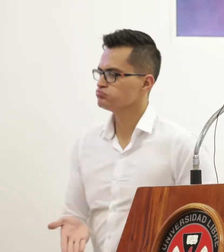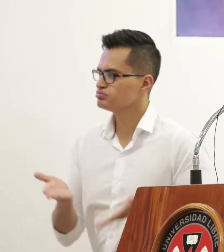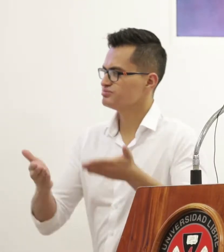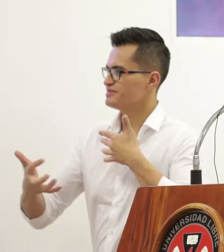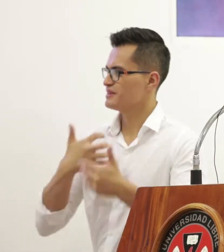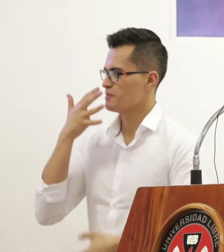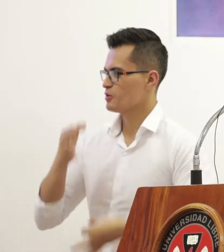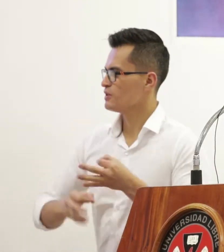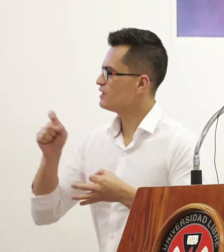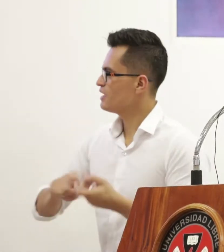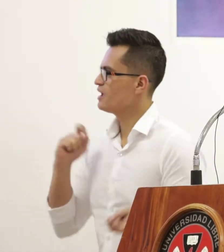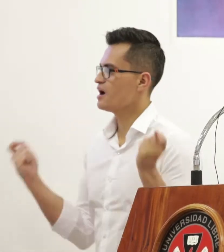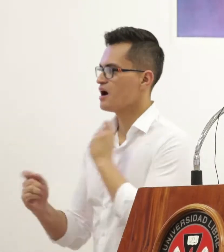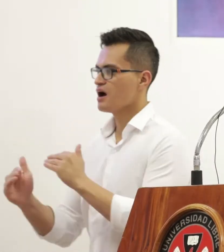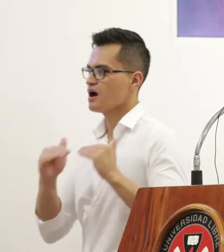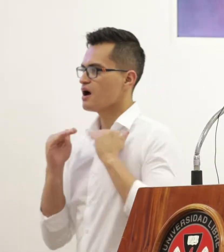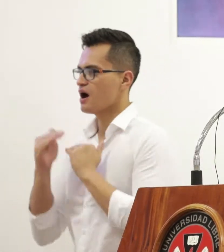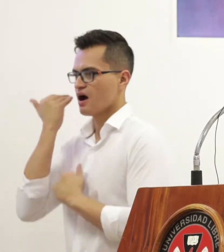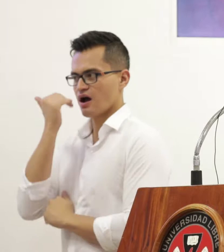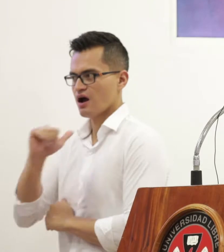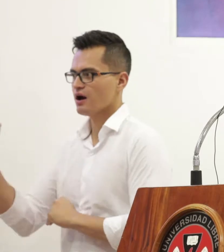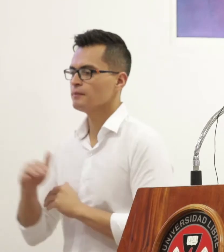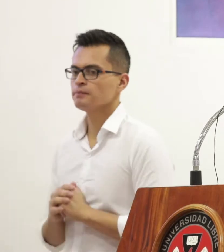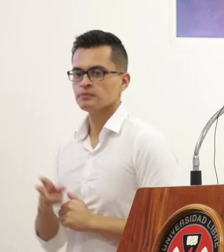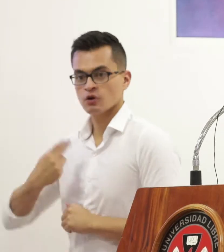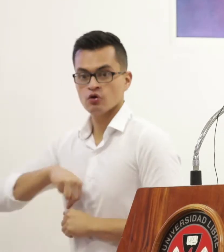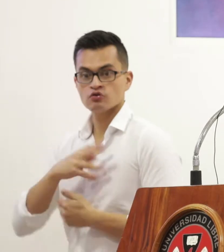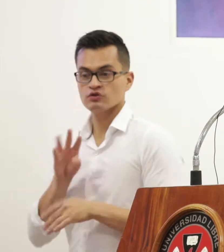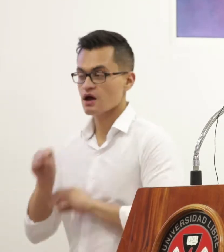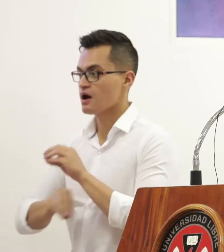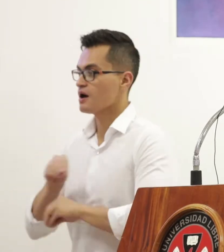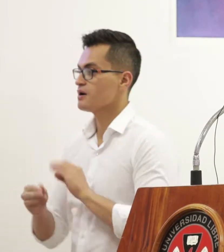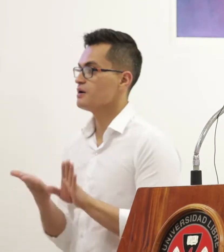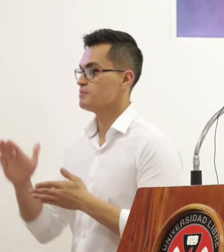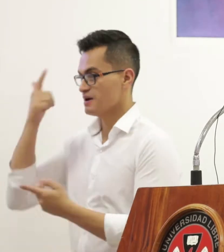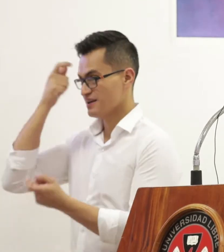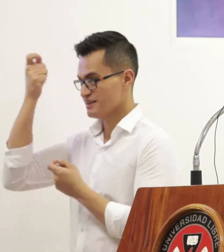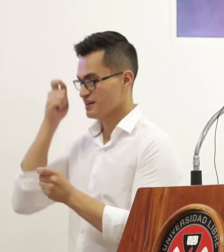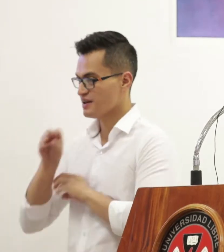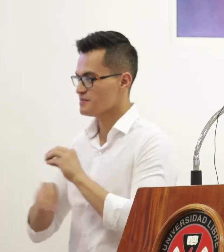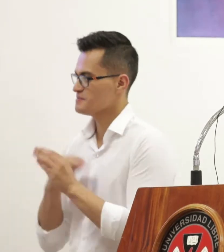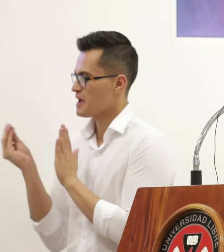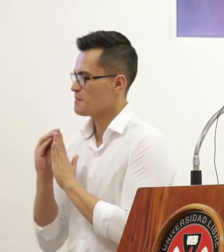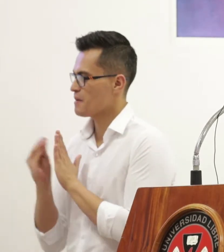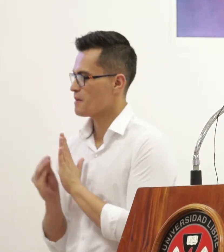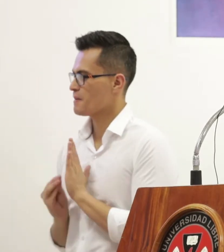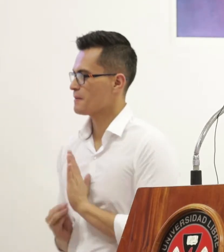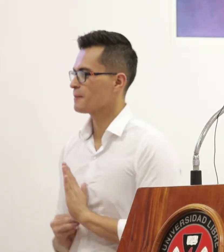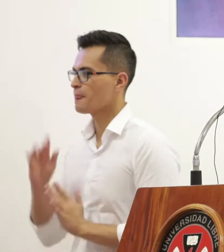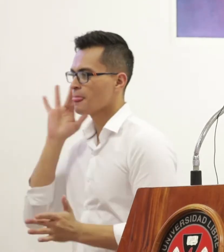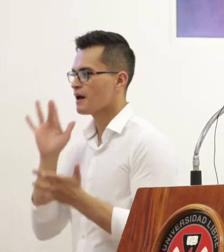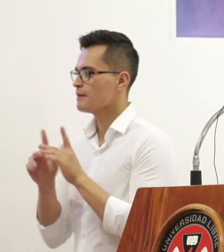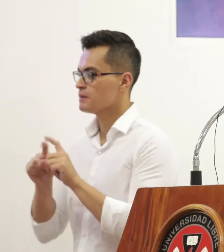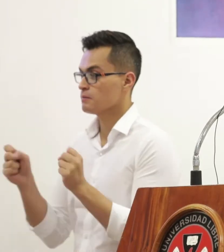justicia. Nosotros hemos diseñado, por ejemplo, un plan estratégico de abordaje de las violencias basadas